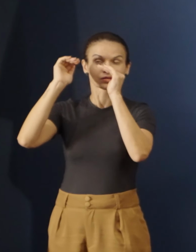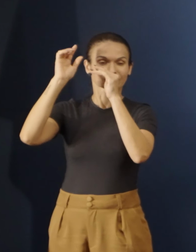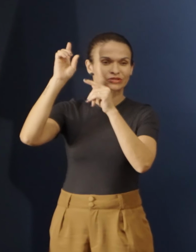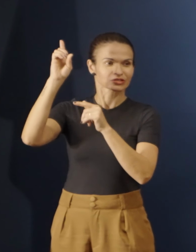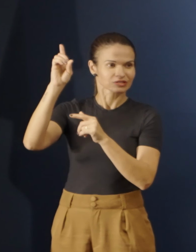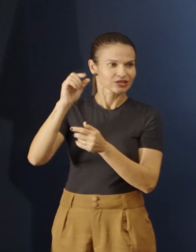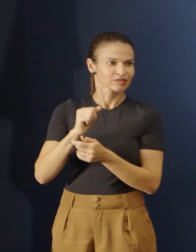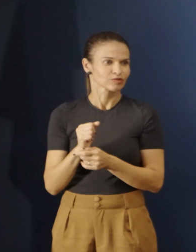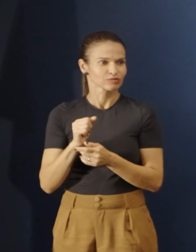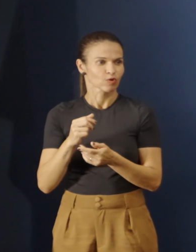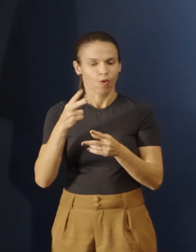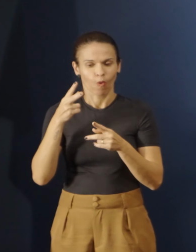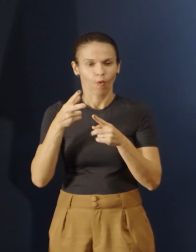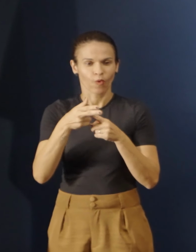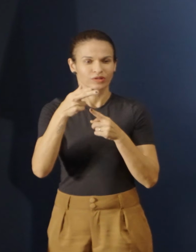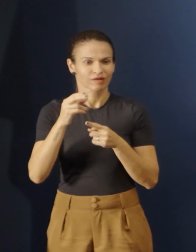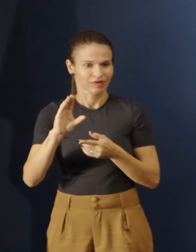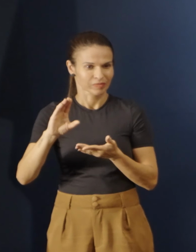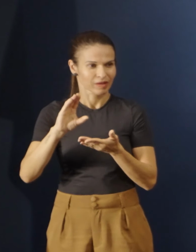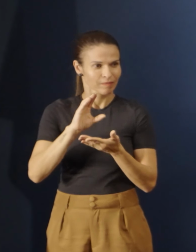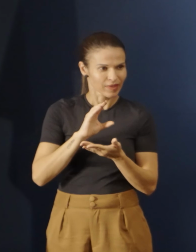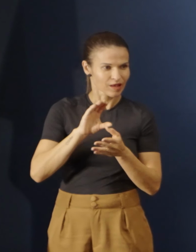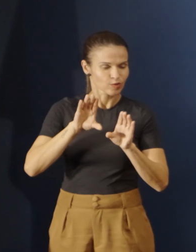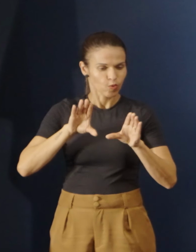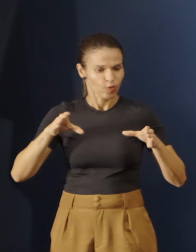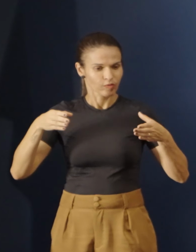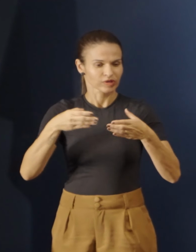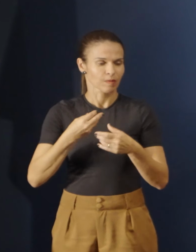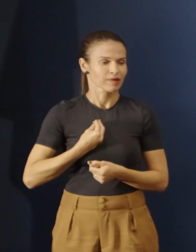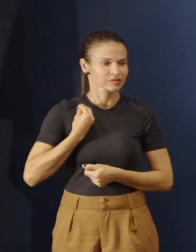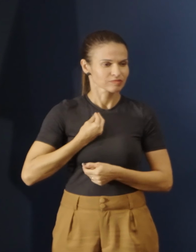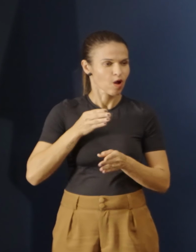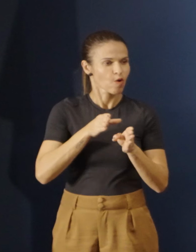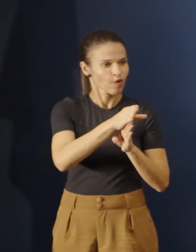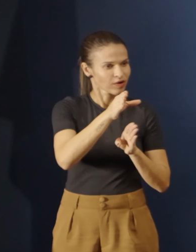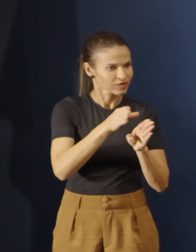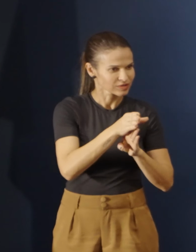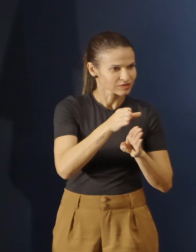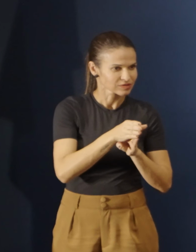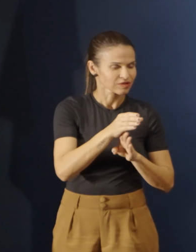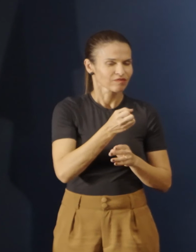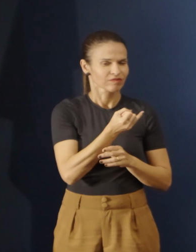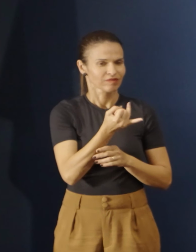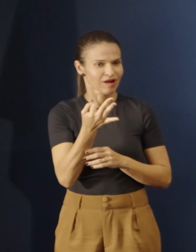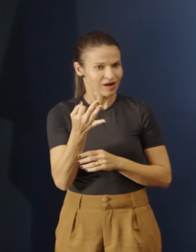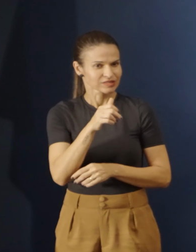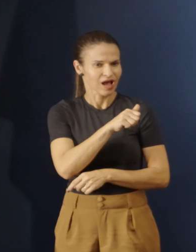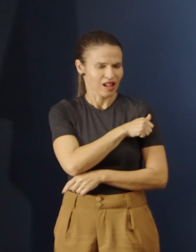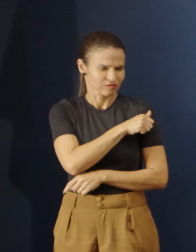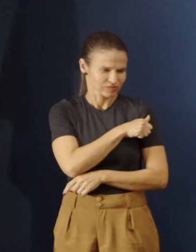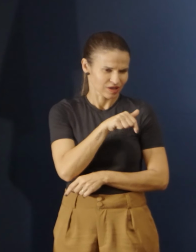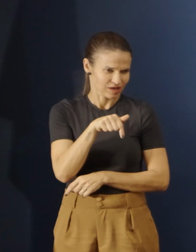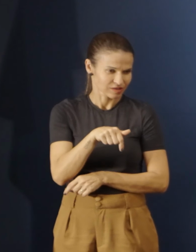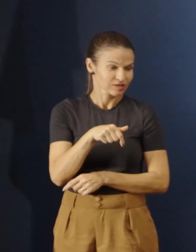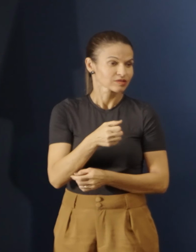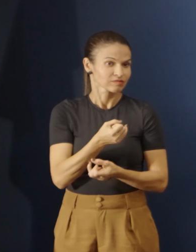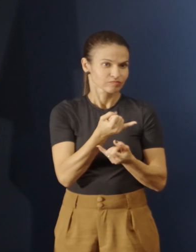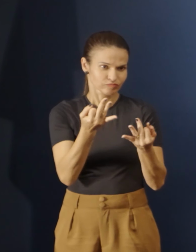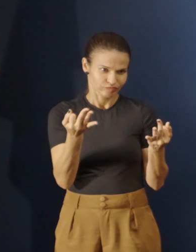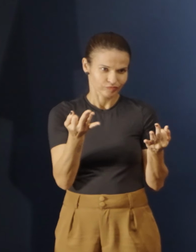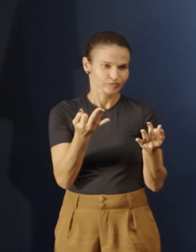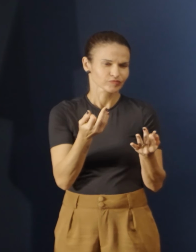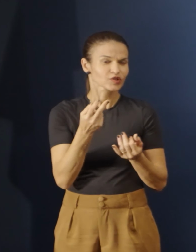vezes cortava nossa verba para alguma coisa, congressos que eu participei, orientações, que eu sei que tem vários orientandos meus aqui. Então, assim, tem muito de vocês aqui também,